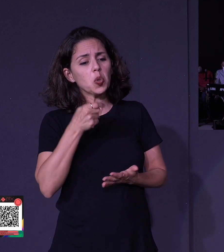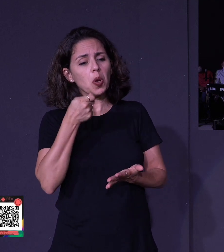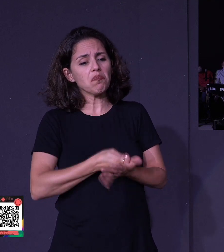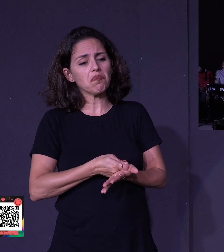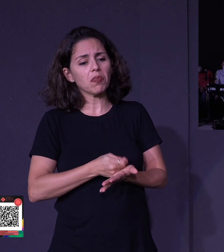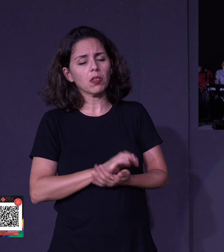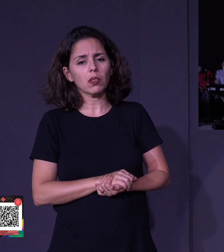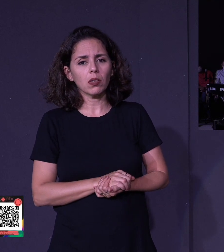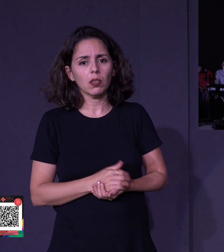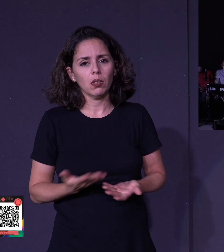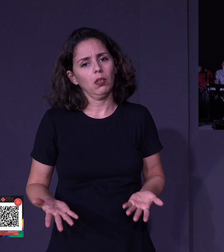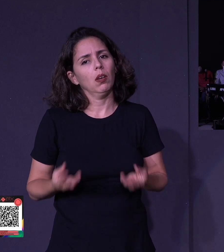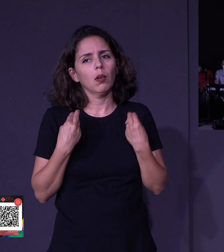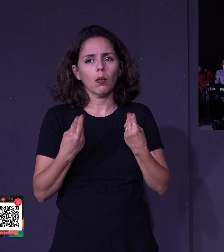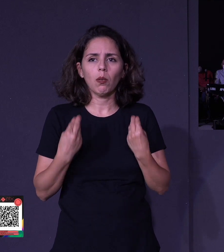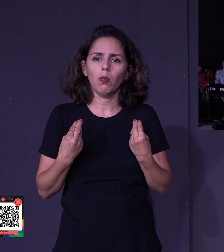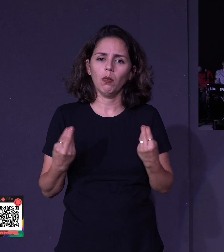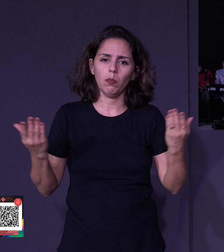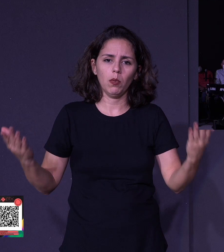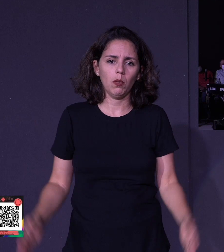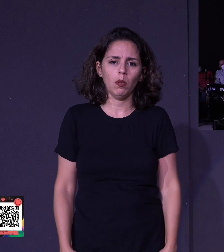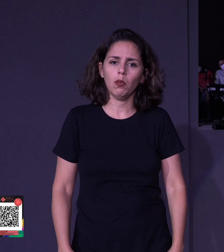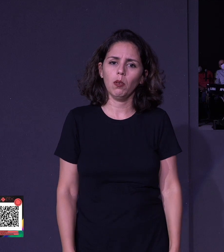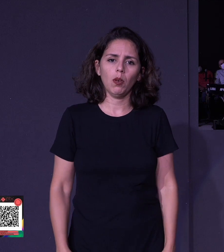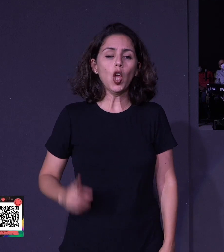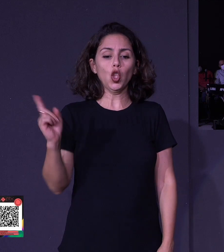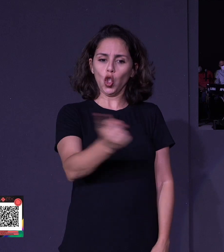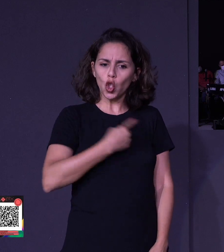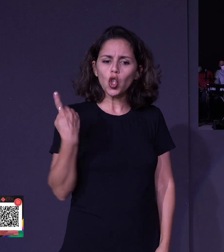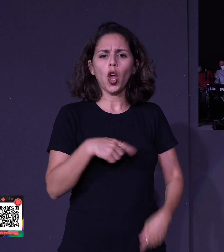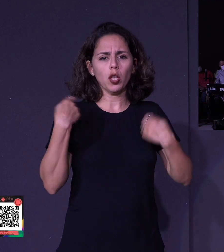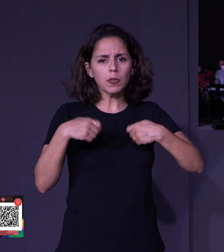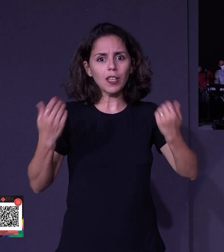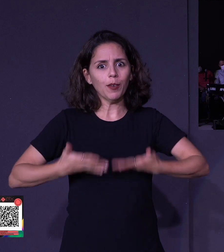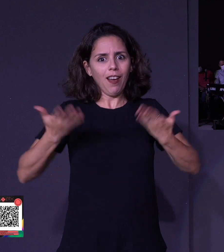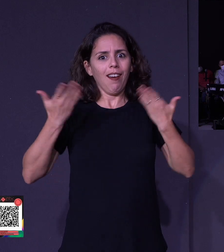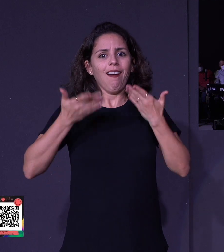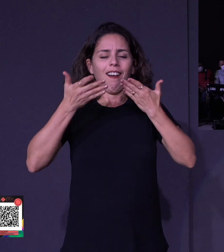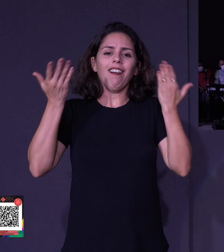uma palavra de ânimo? Todos nós precisamos. 4º conselho, pai.